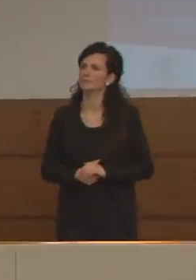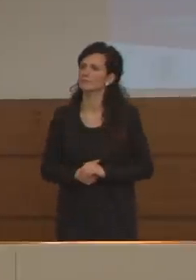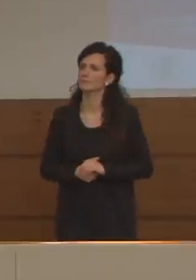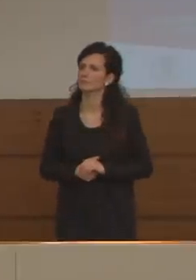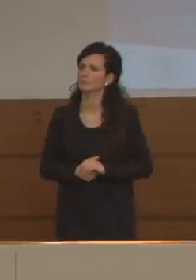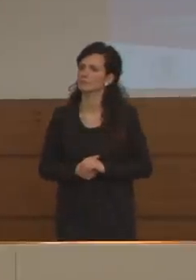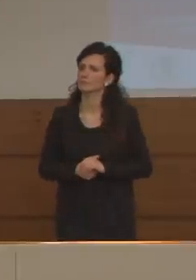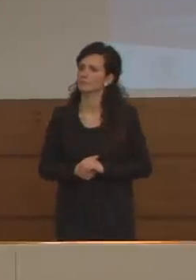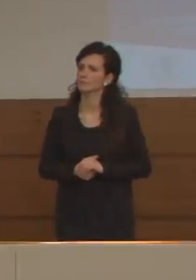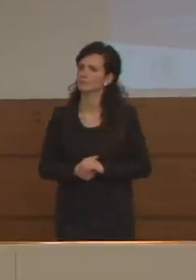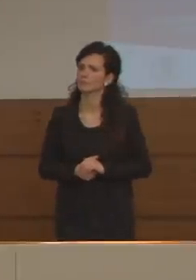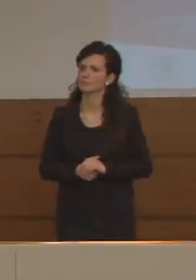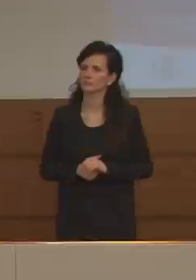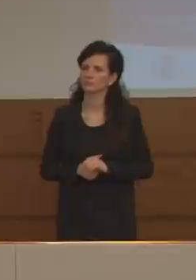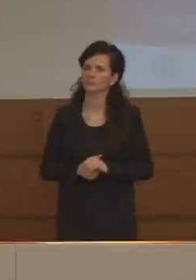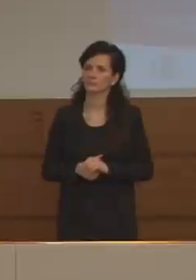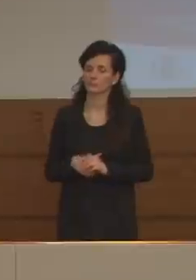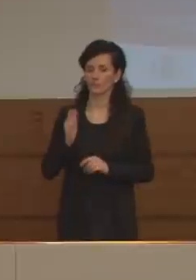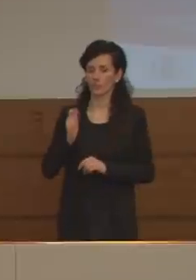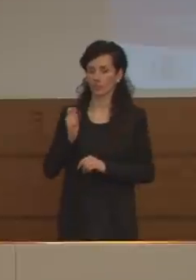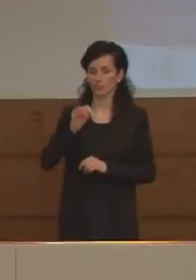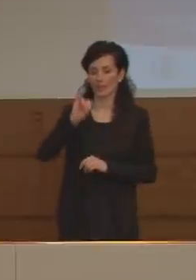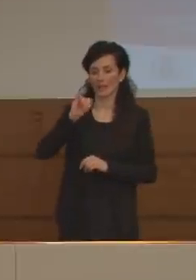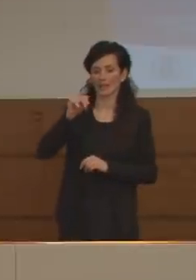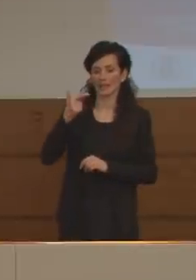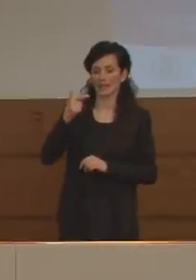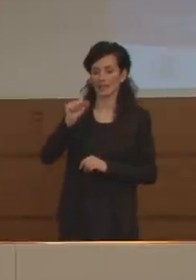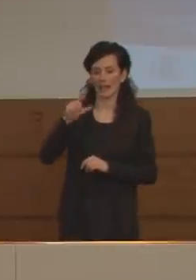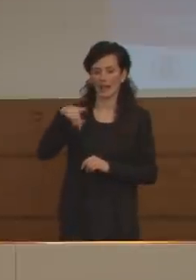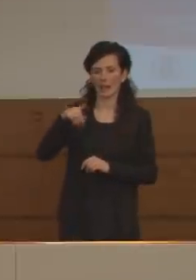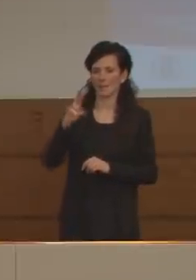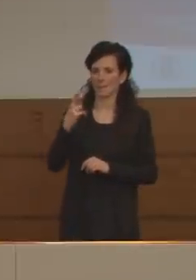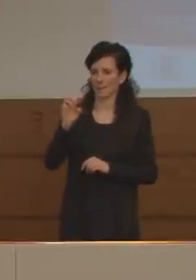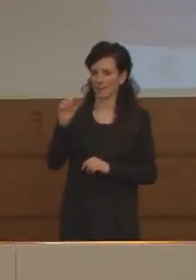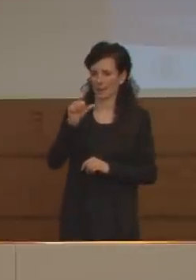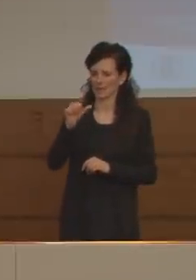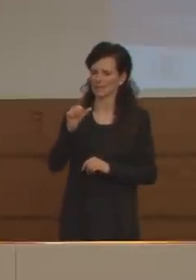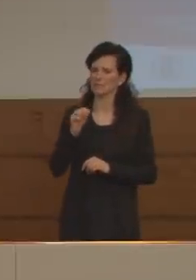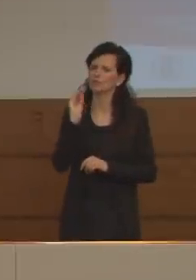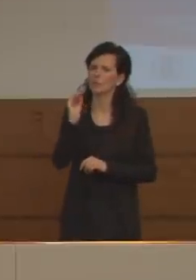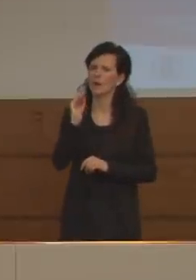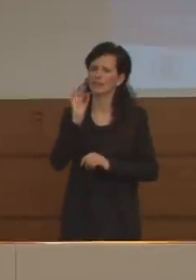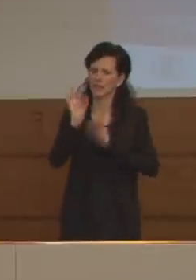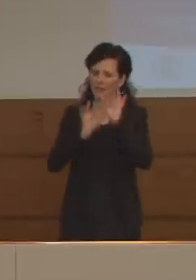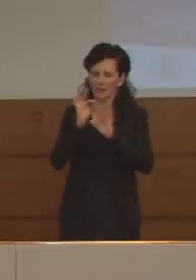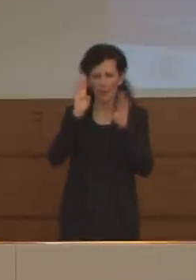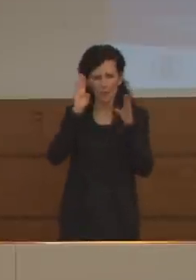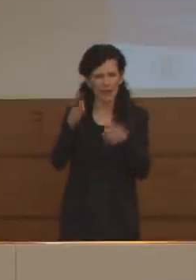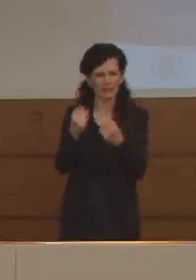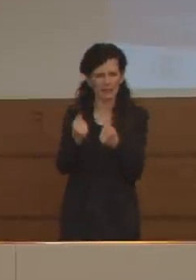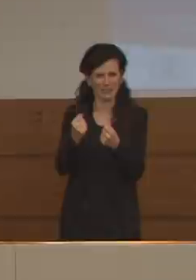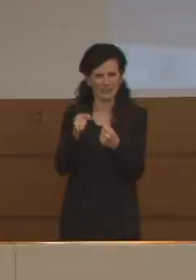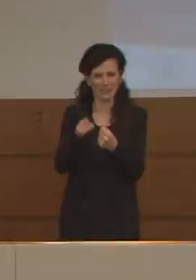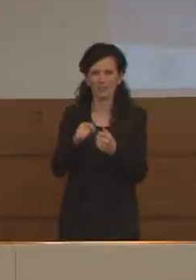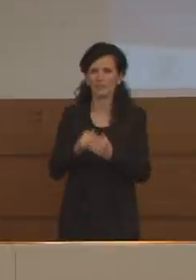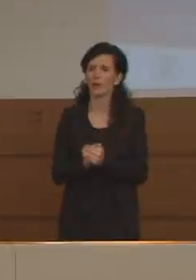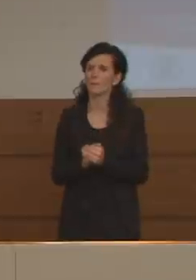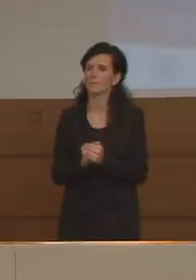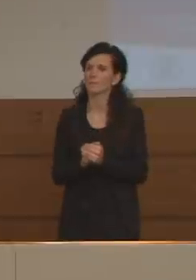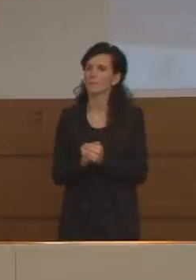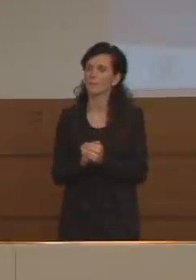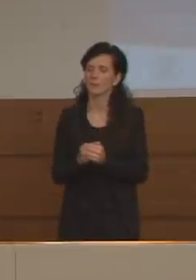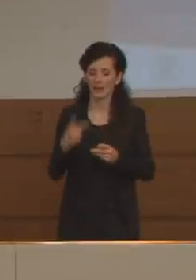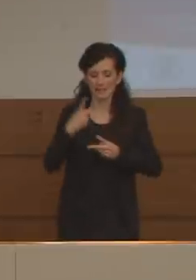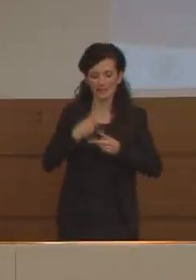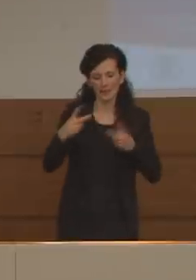romana ranucci agenzia italpress a un'altra domanda e merita la terapia intensiva e intanto a che punto sono anche le